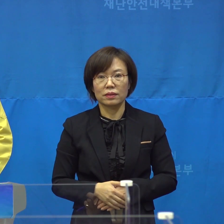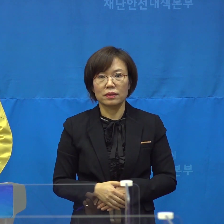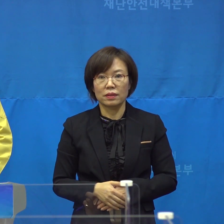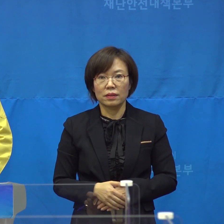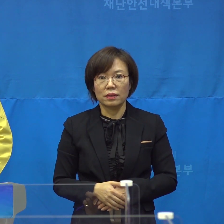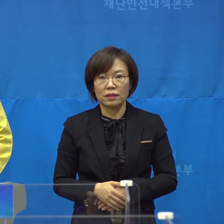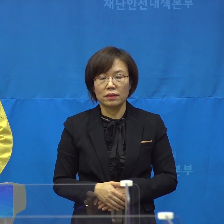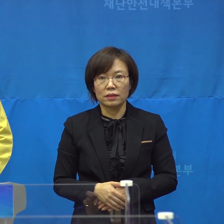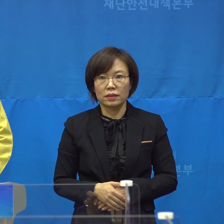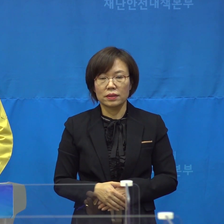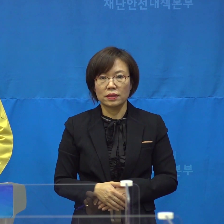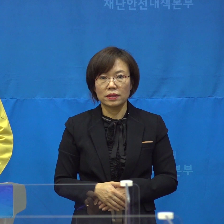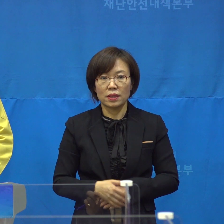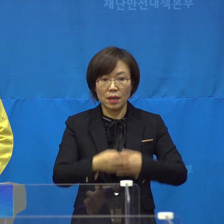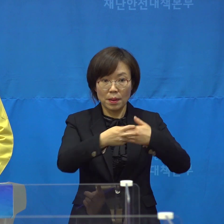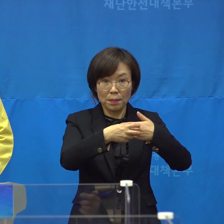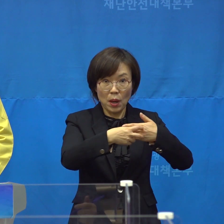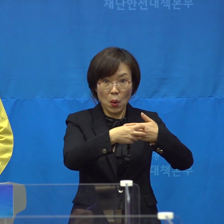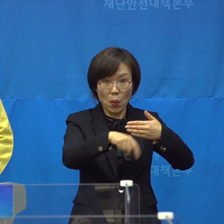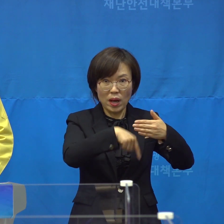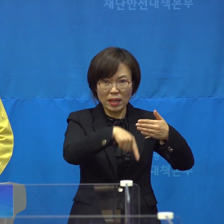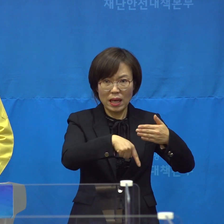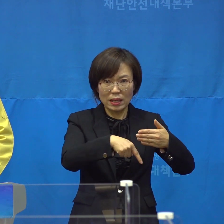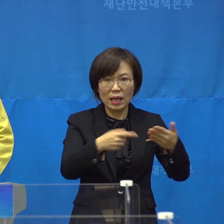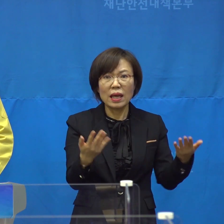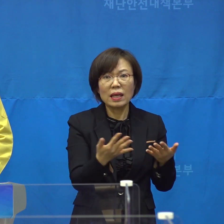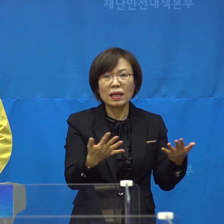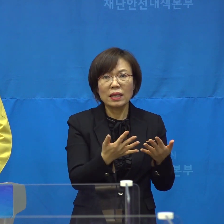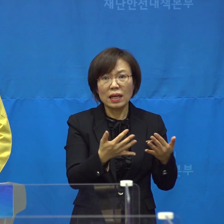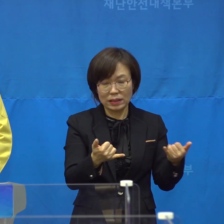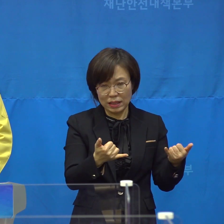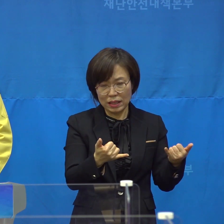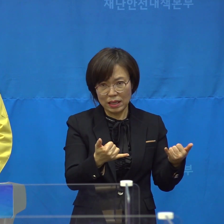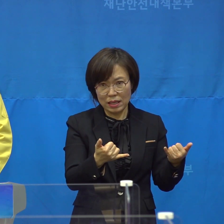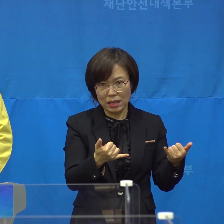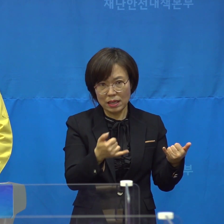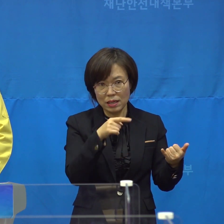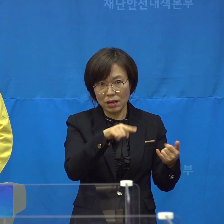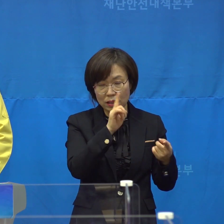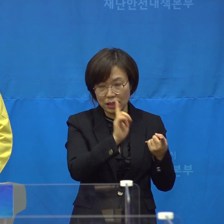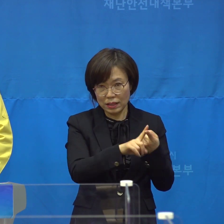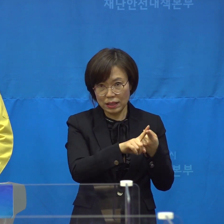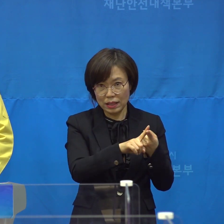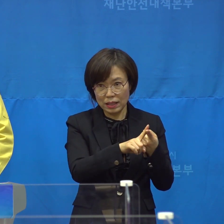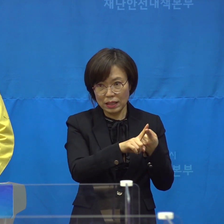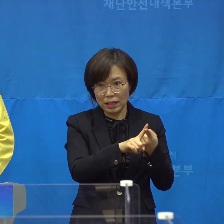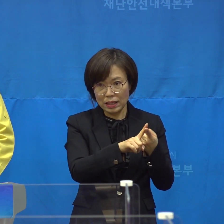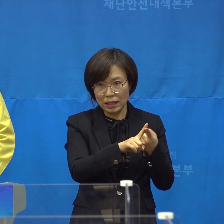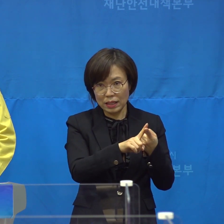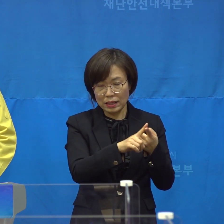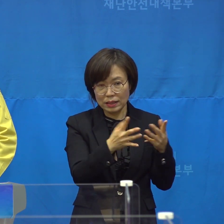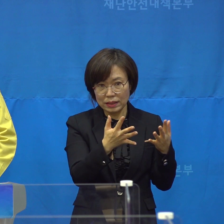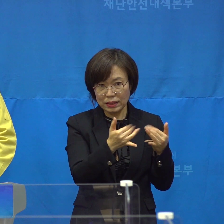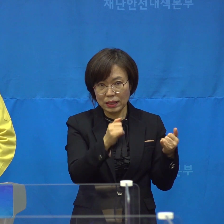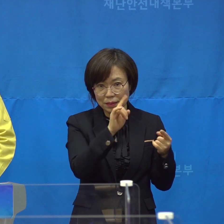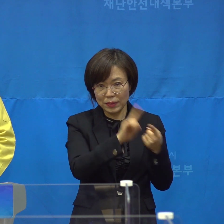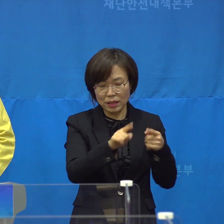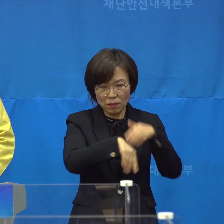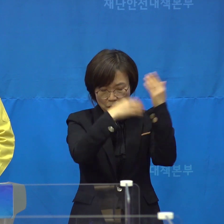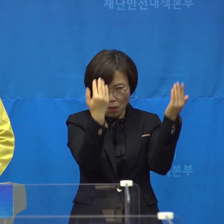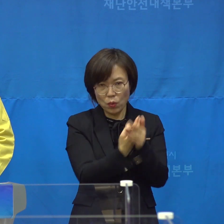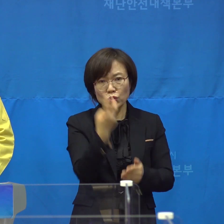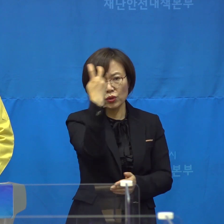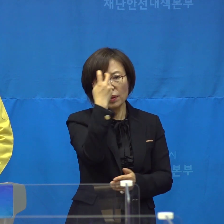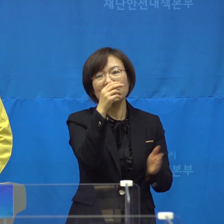거네요. 의료기관에 그냥 종사자일 뿐이라서 일단 그 해당되는 그 인원들에 대해서 저희